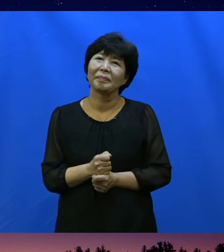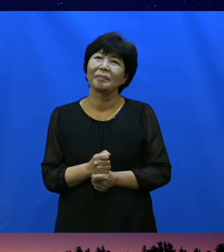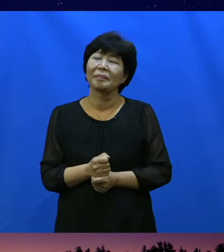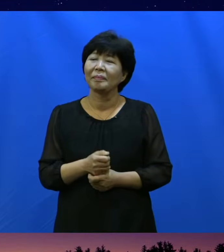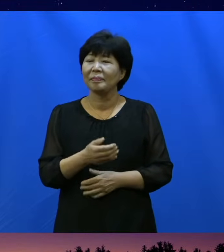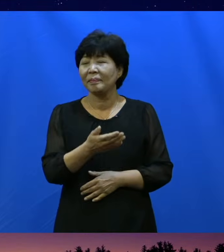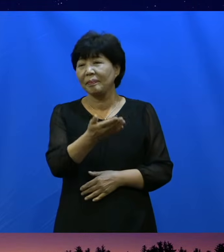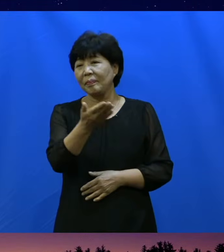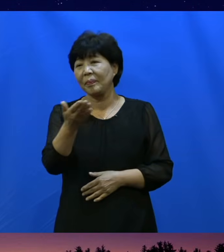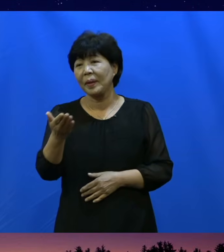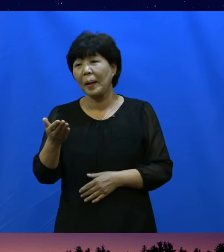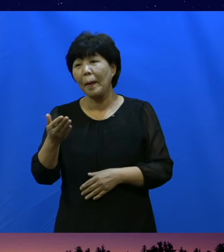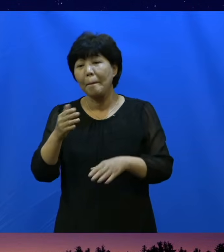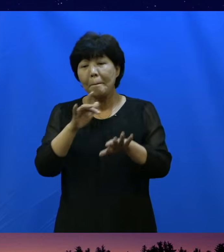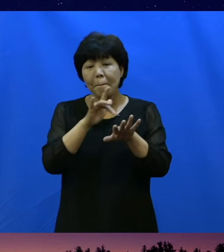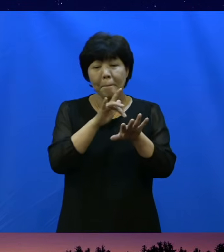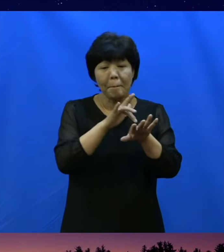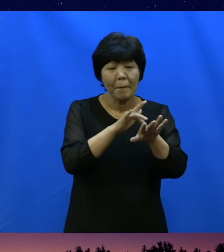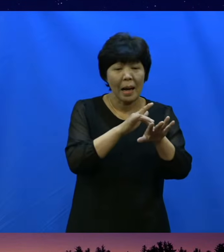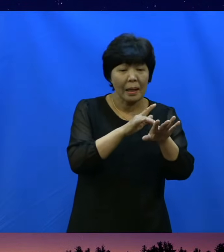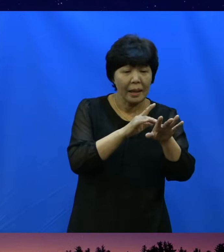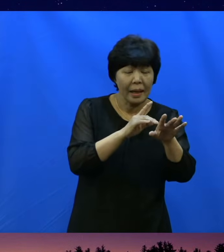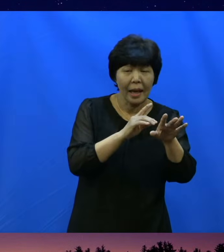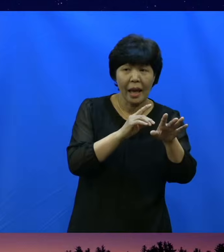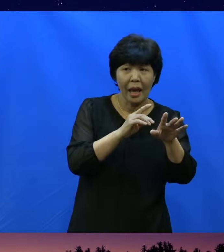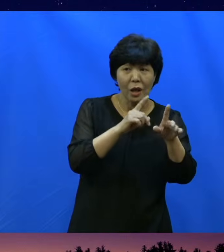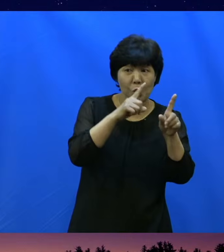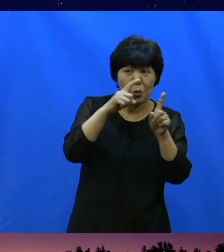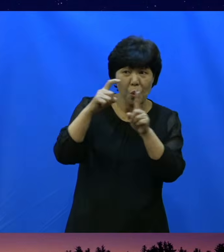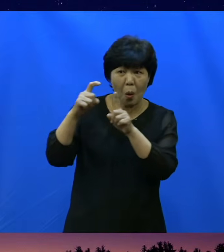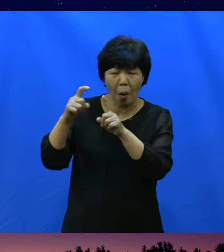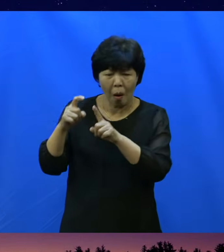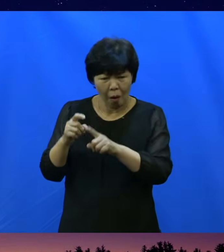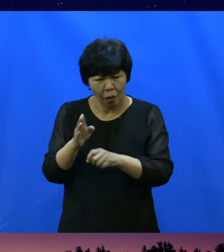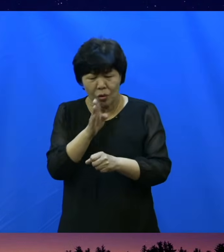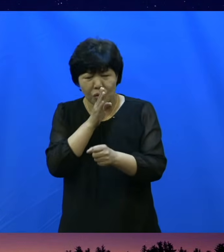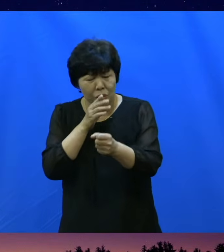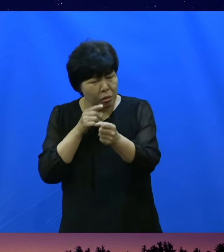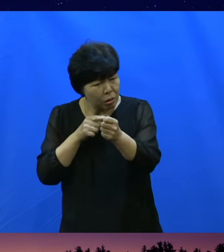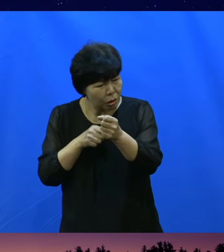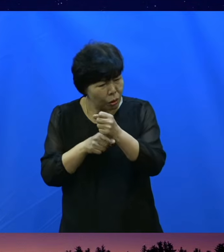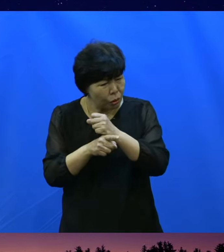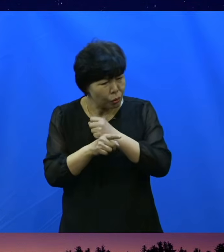여러분, 마귀의 말이 진리처럼 들리면 안 돼요. 분별력이 약하면 그렇게 되는 거죠.